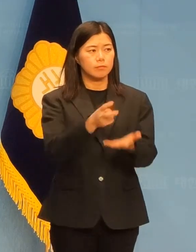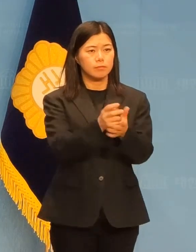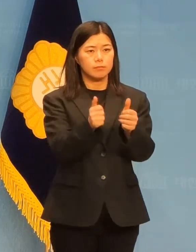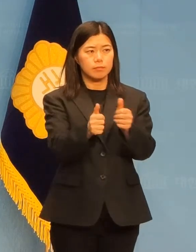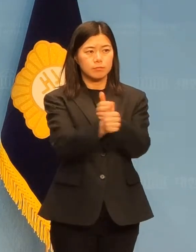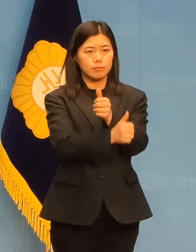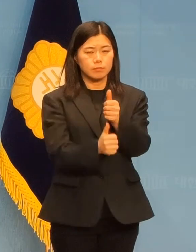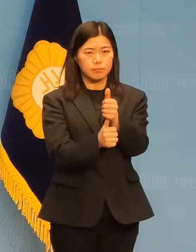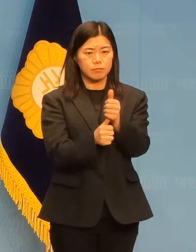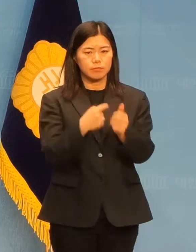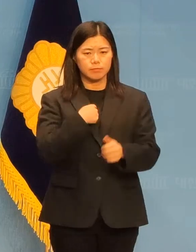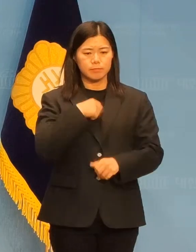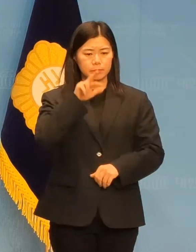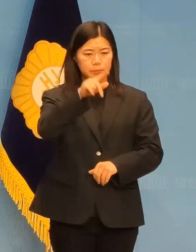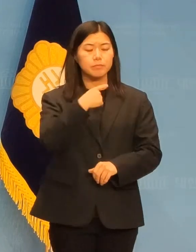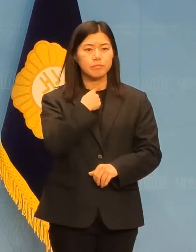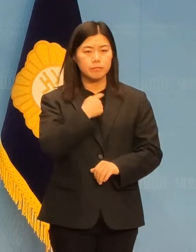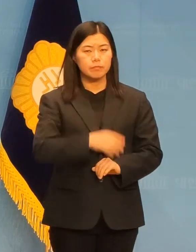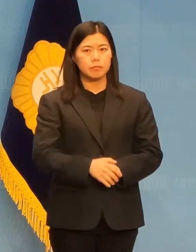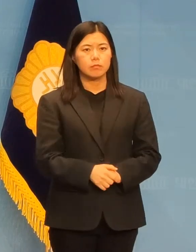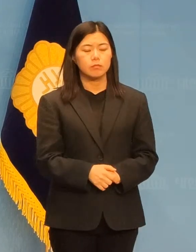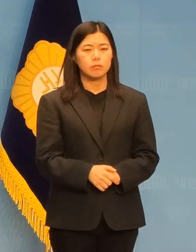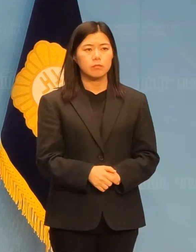법사위에서 지적했는데요.